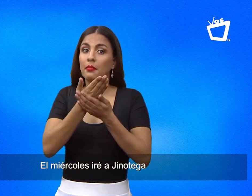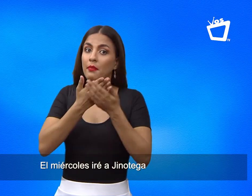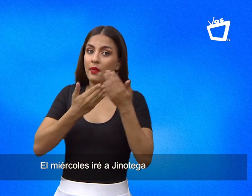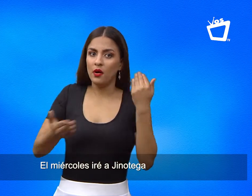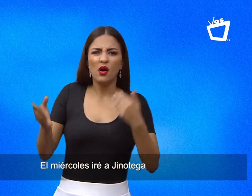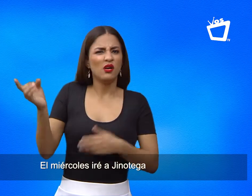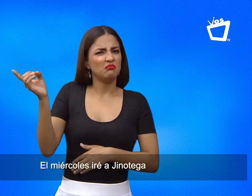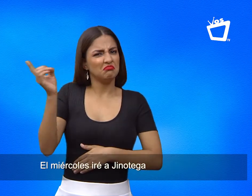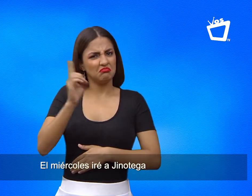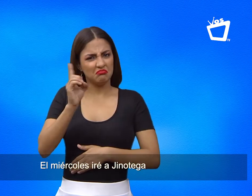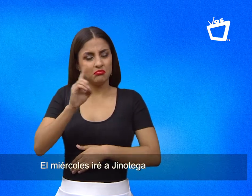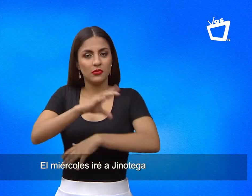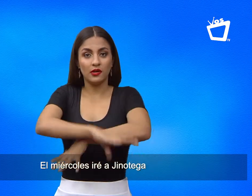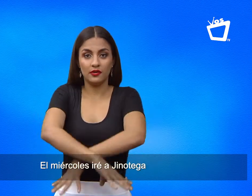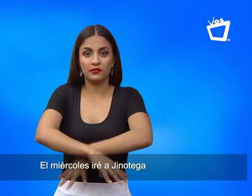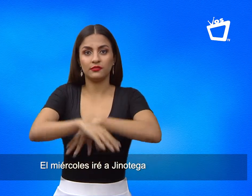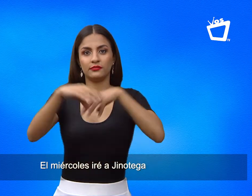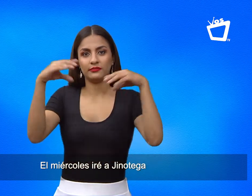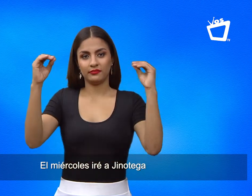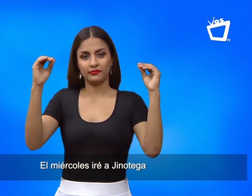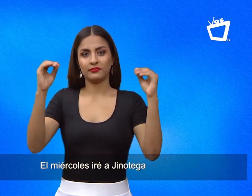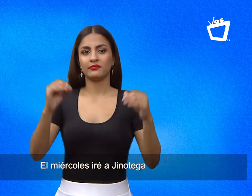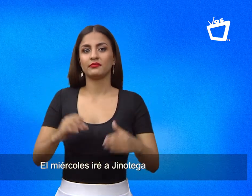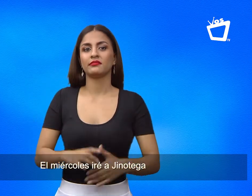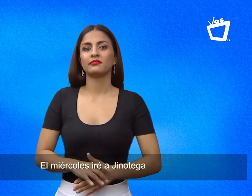El miércoles iré a Jinotega.